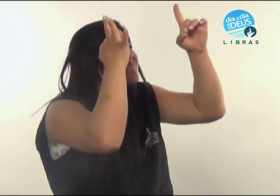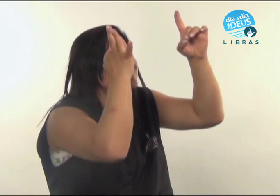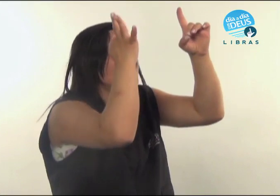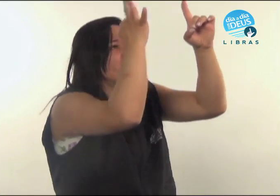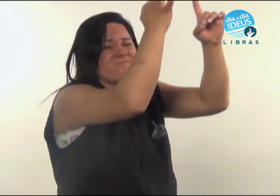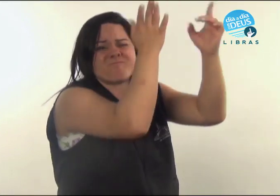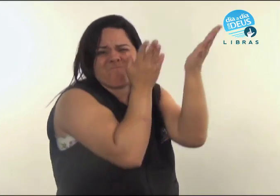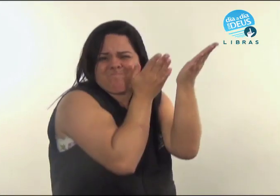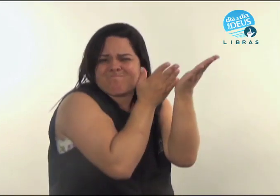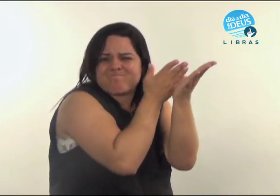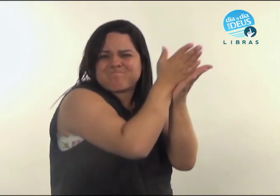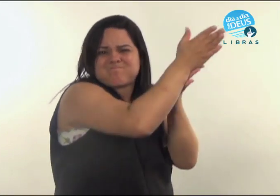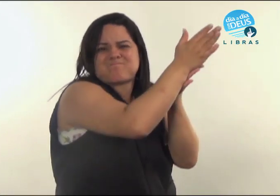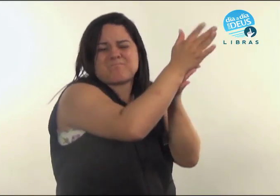e mais ninguém.